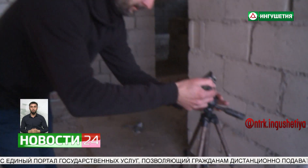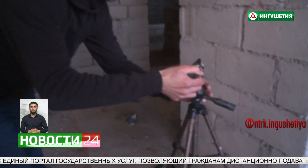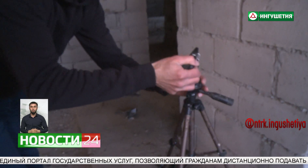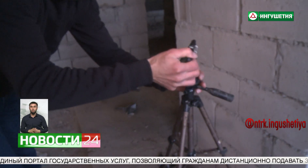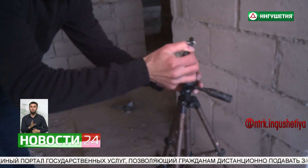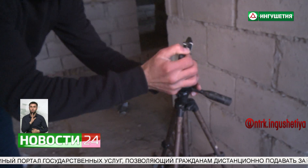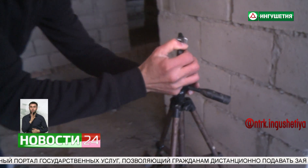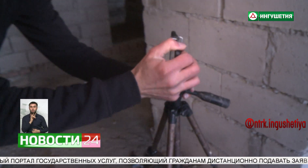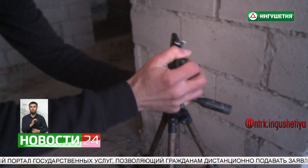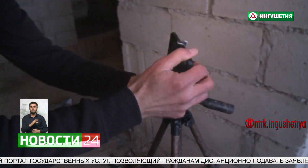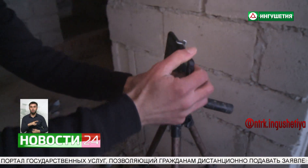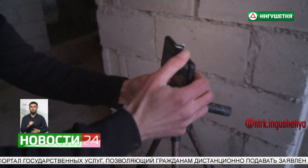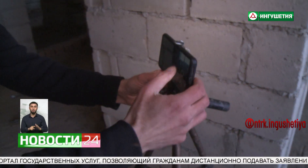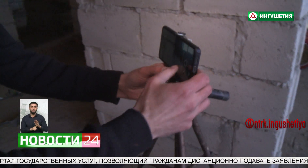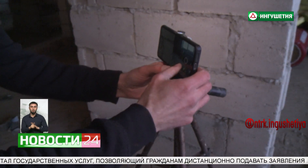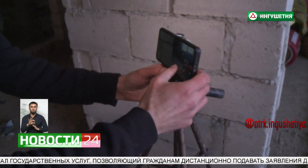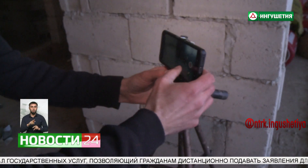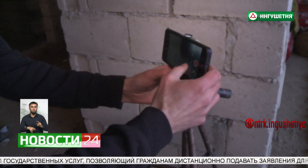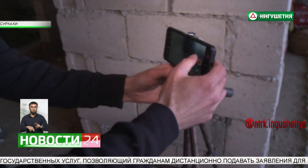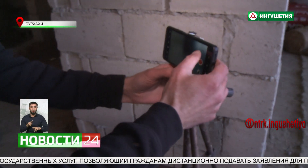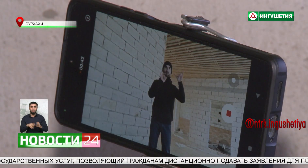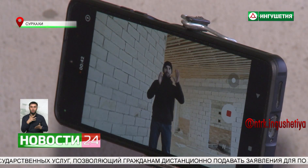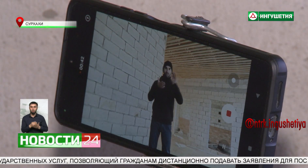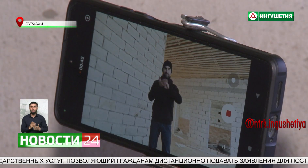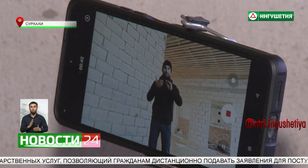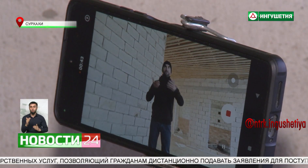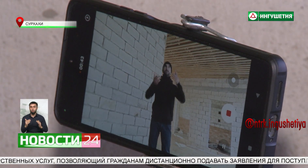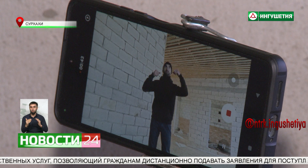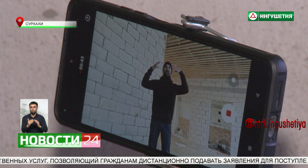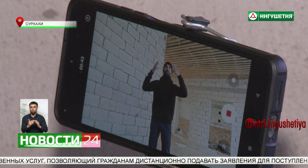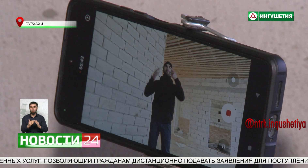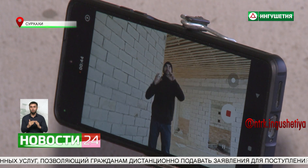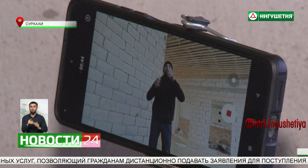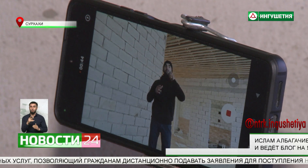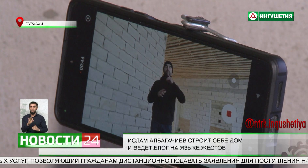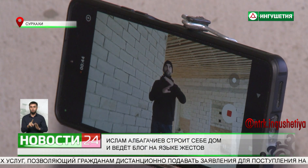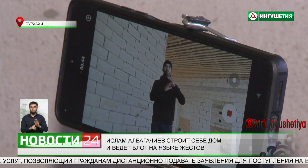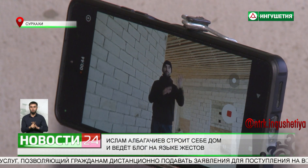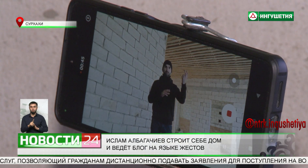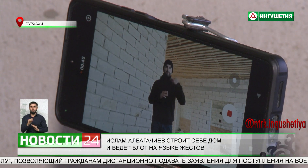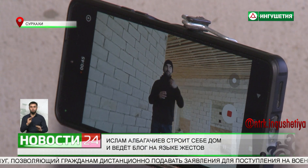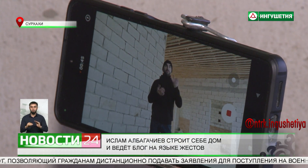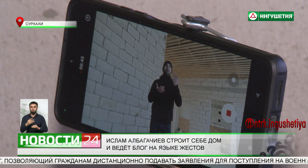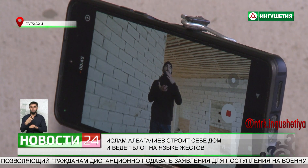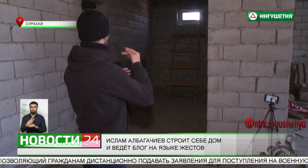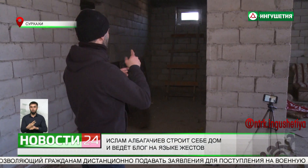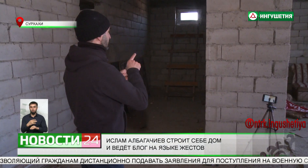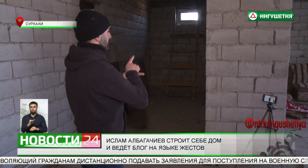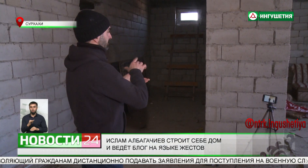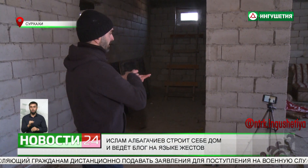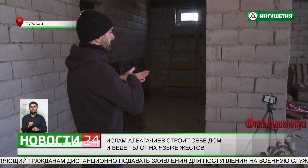Утро Ислама Албогачиева начинается со строительства своего будущего дома. Перед стартом он настраивает свой штатив и